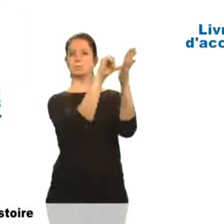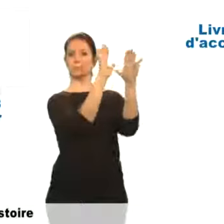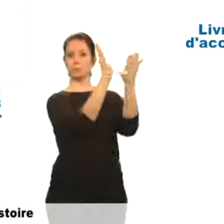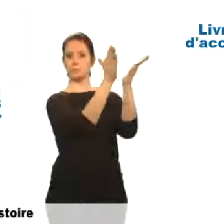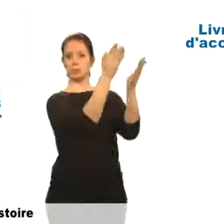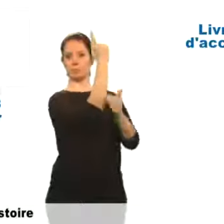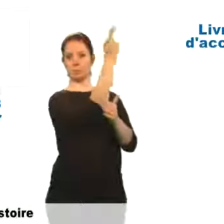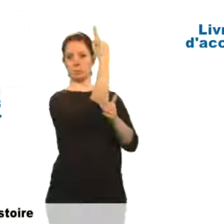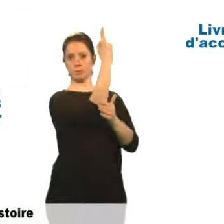de Mulhouse.